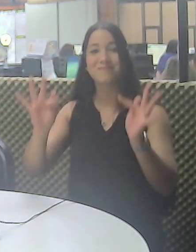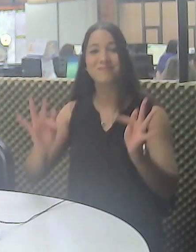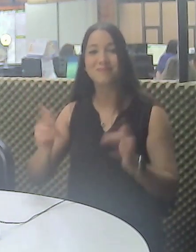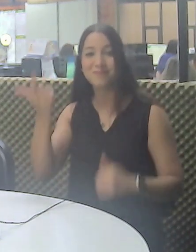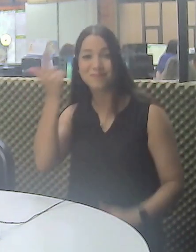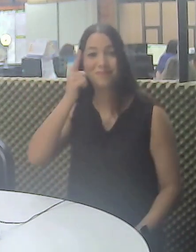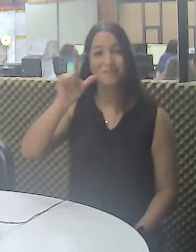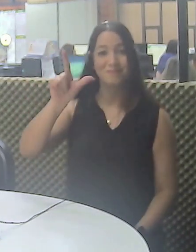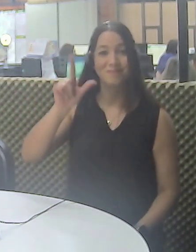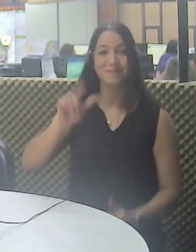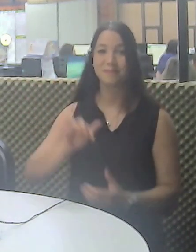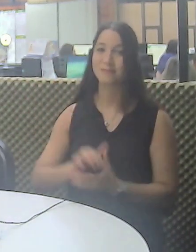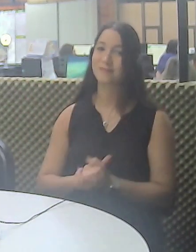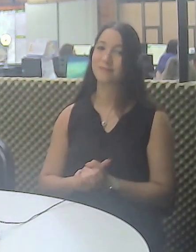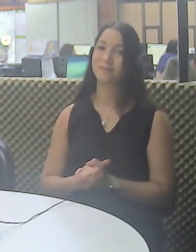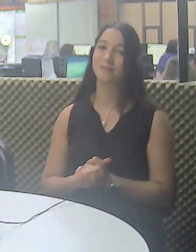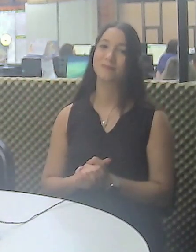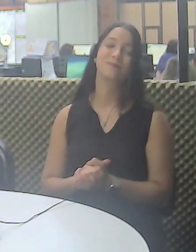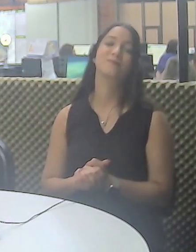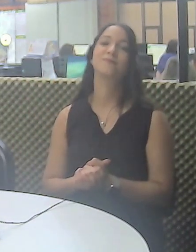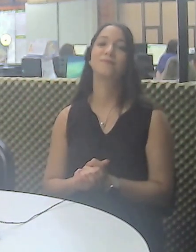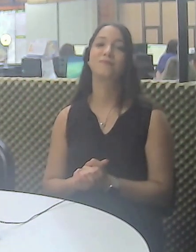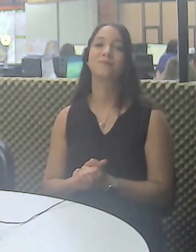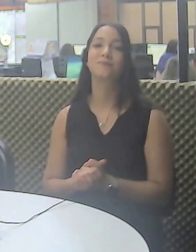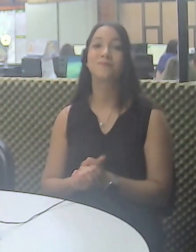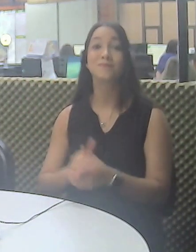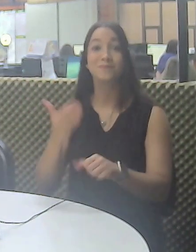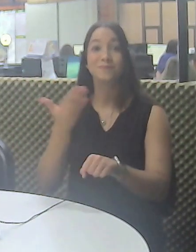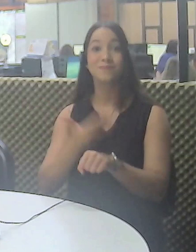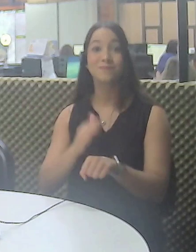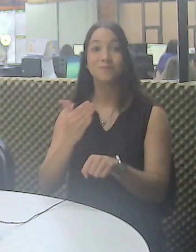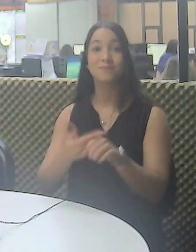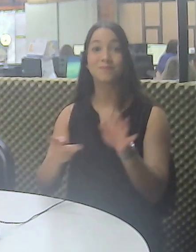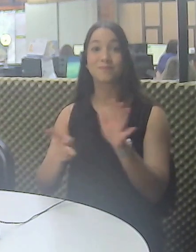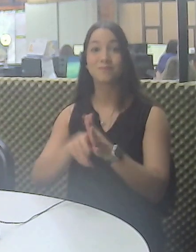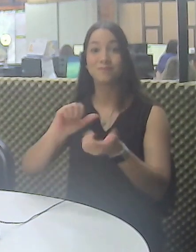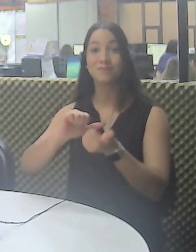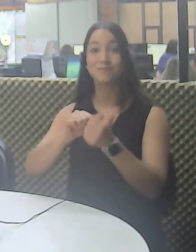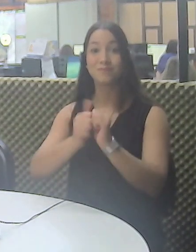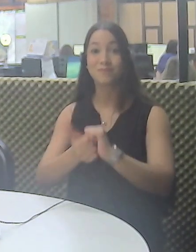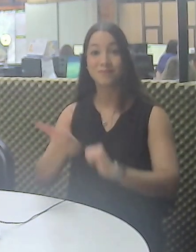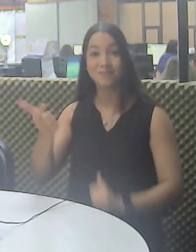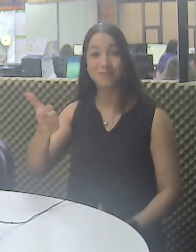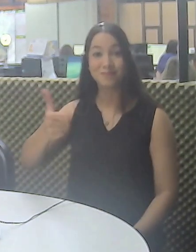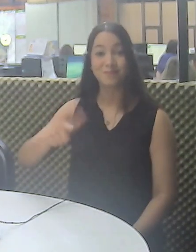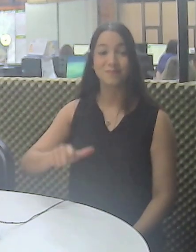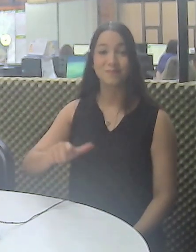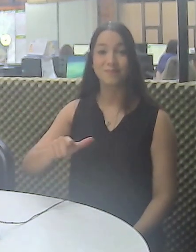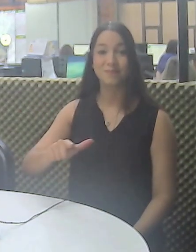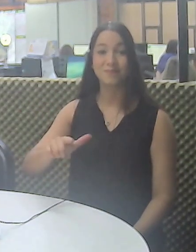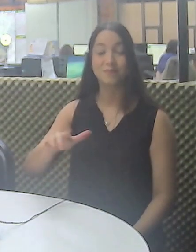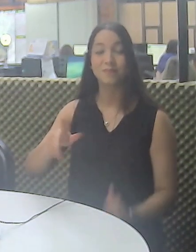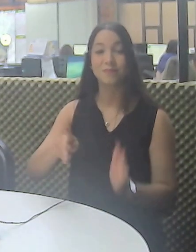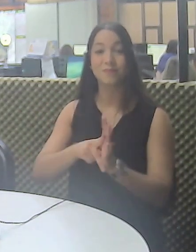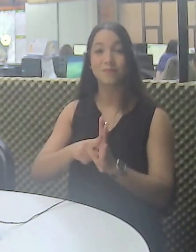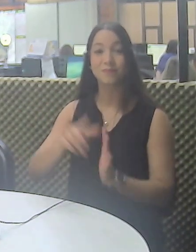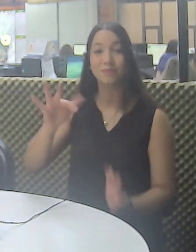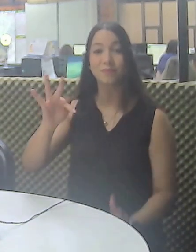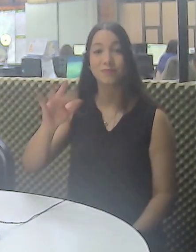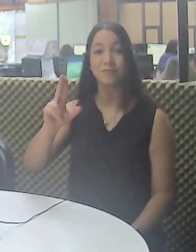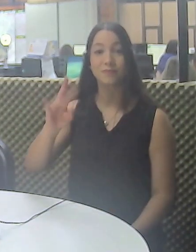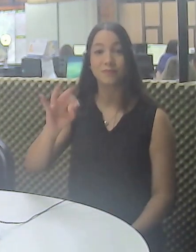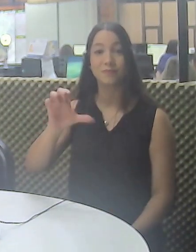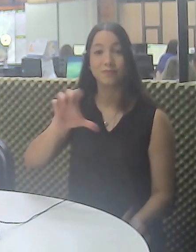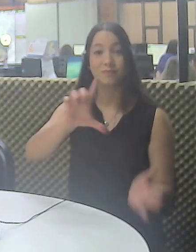muito sucesso. E as atividades esportivas estão de volta nos espaços sob gestão da Fundação do